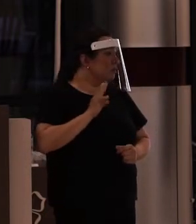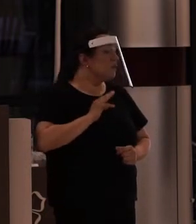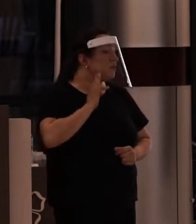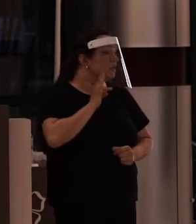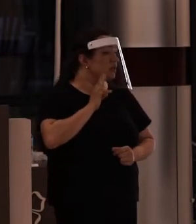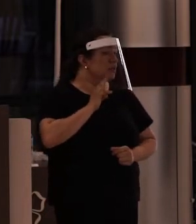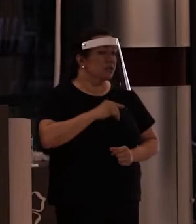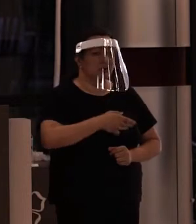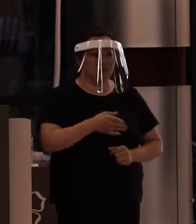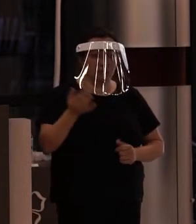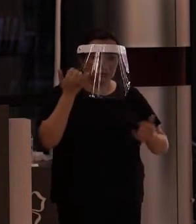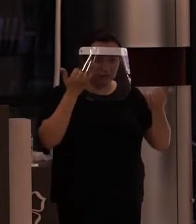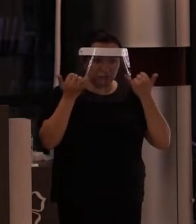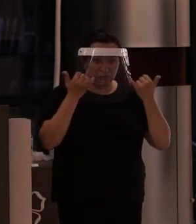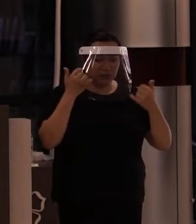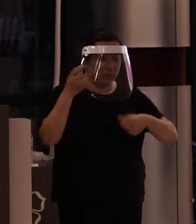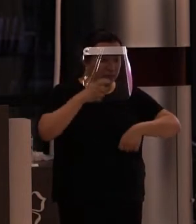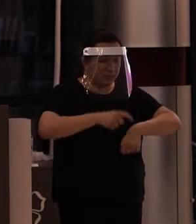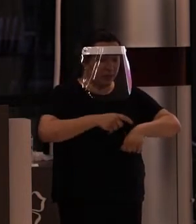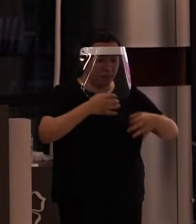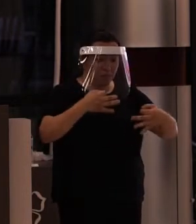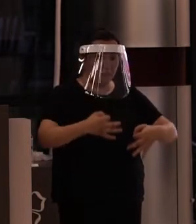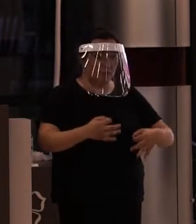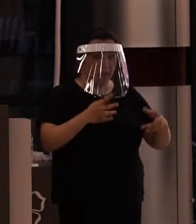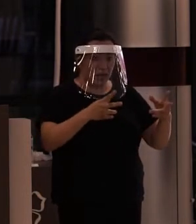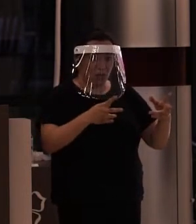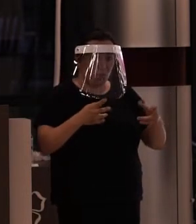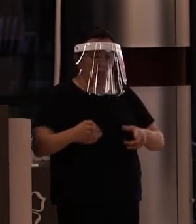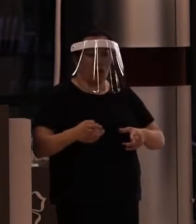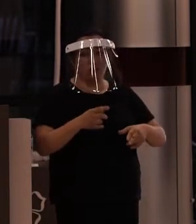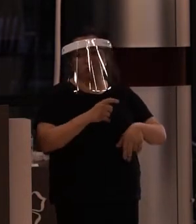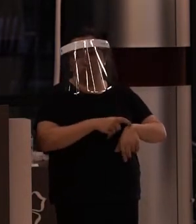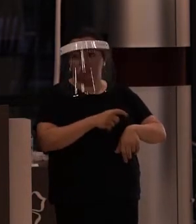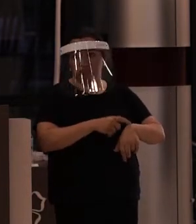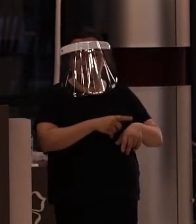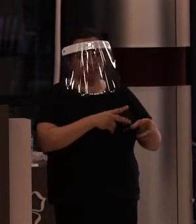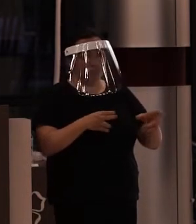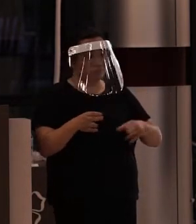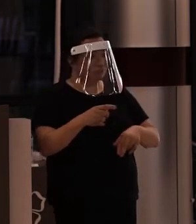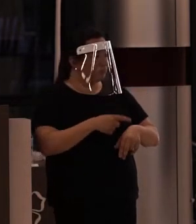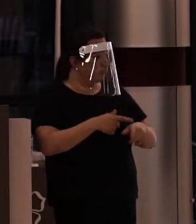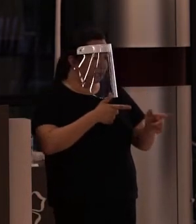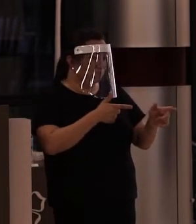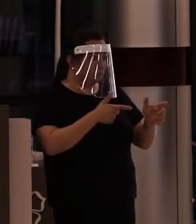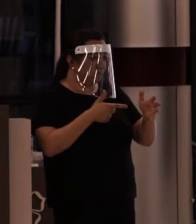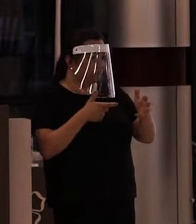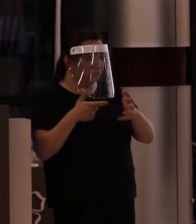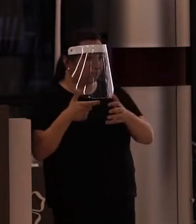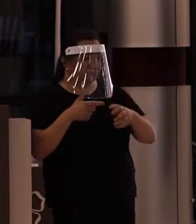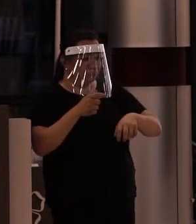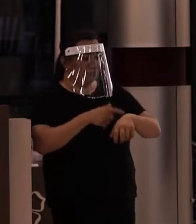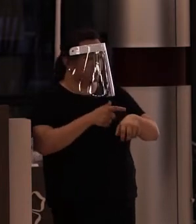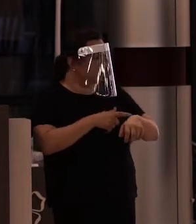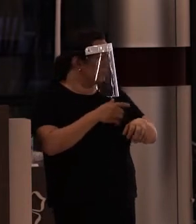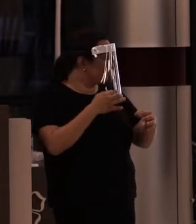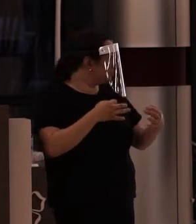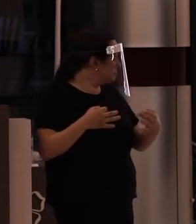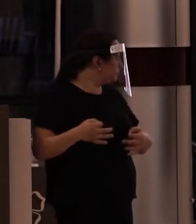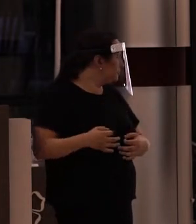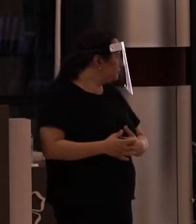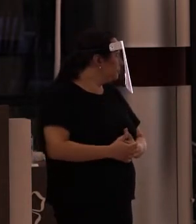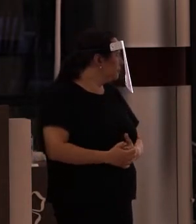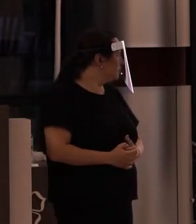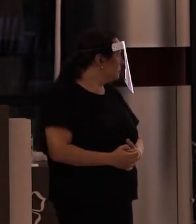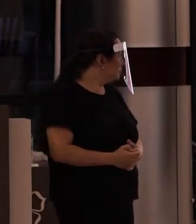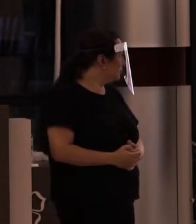né? É informação em tempo real. Se for em termos de mecânica, você obviamente unindo